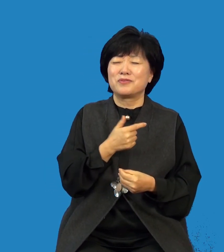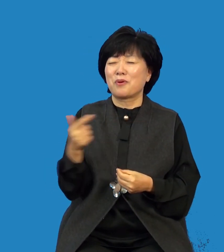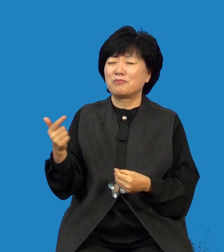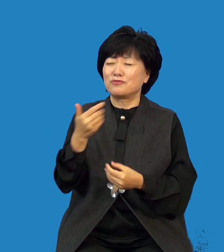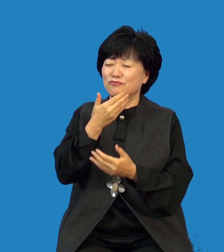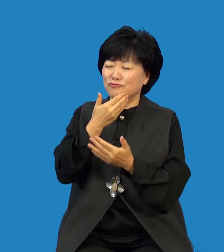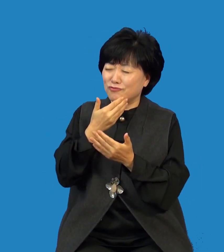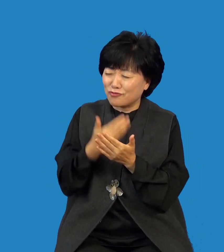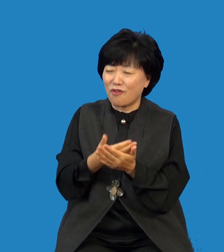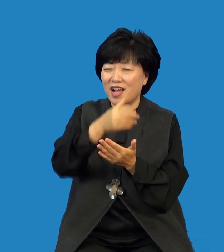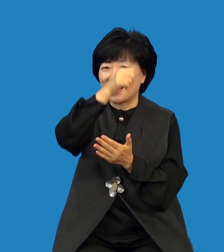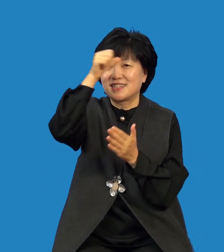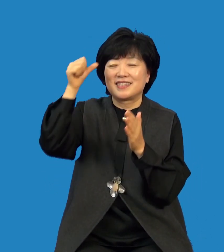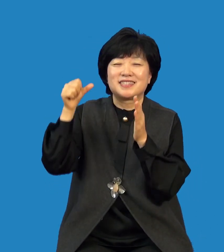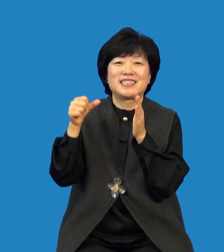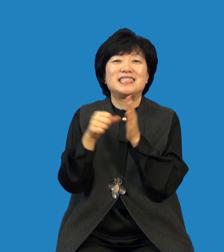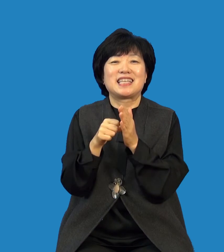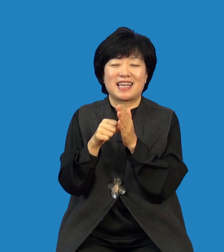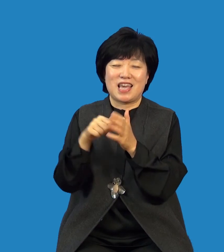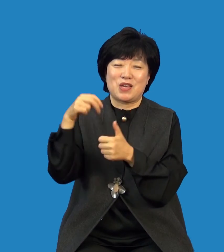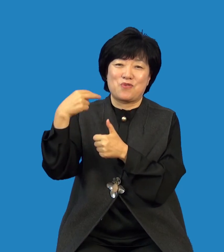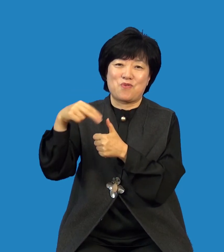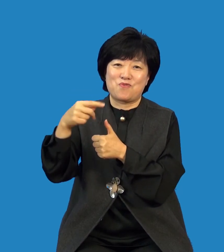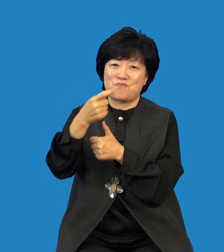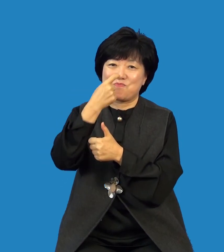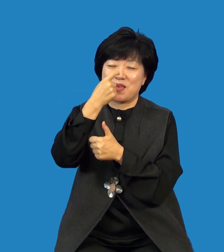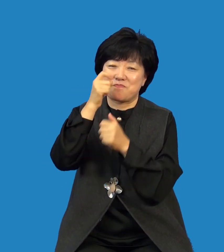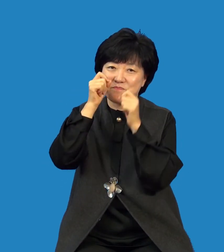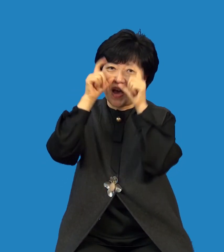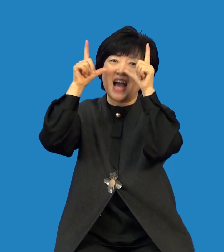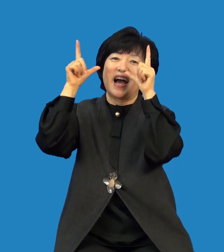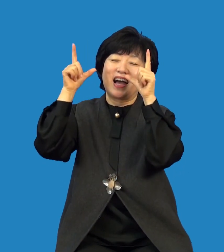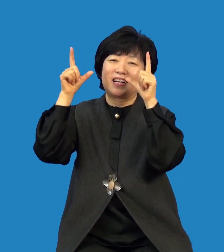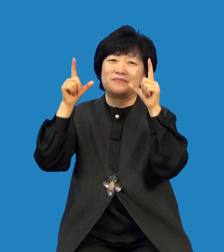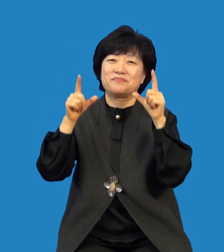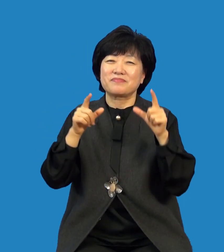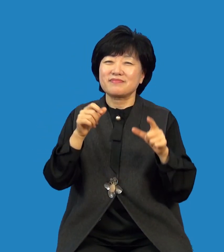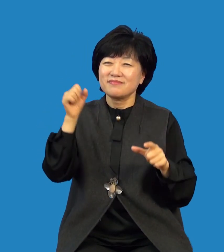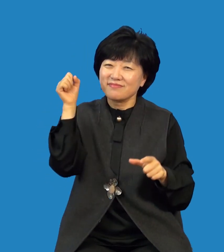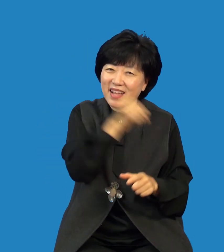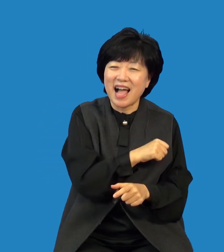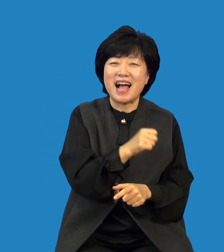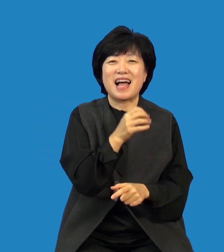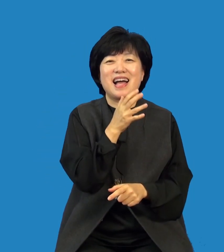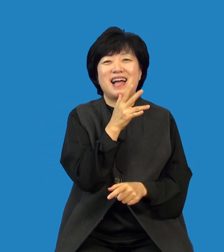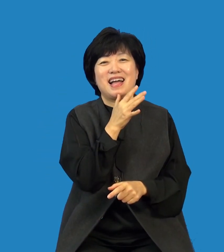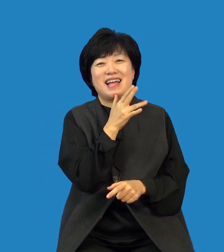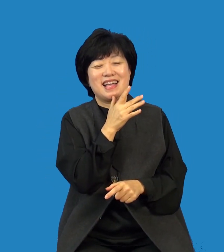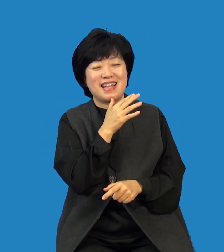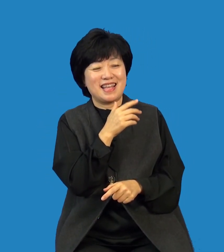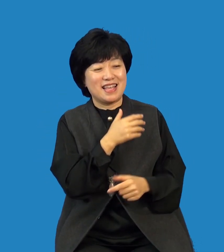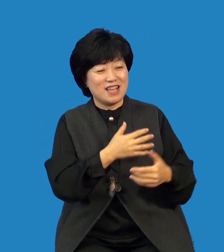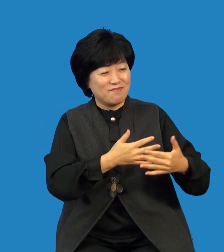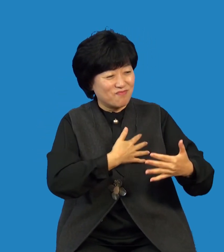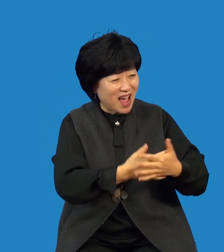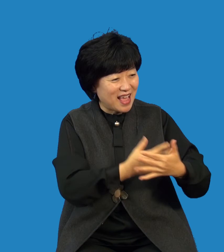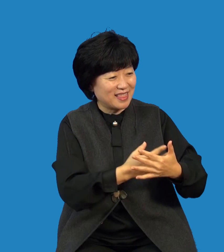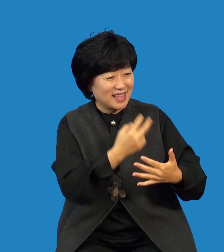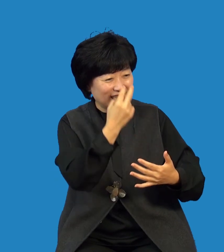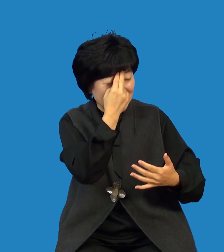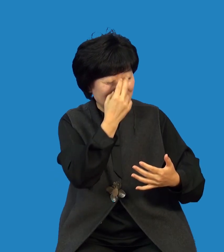중요한 인생의 레슨을 받았어요. 불안, 두려움, 근심, 걱정이라고 하는 것은 환경이 주는 게